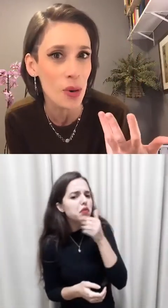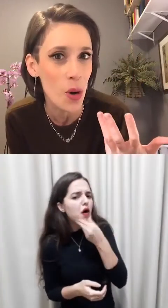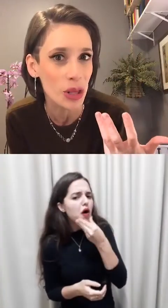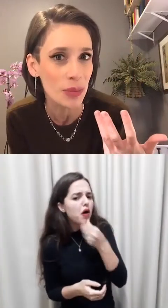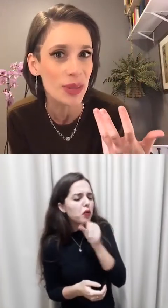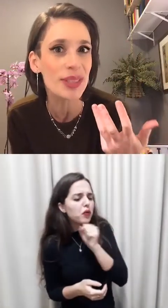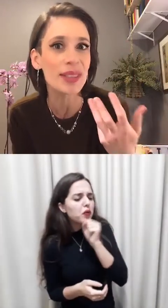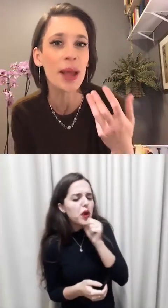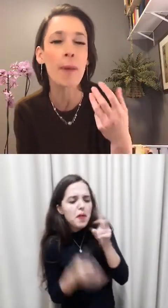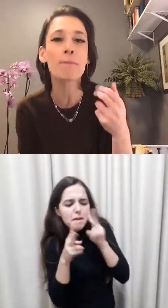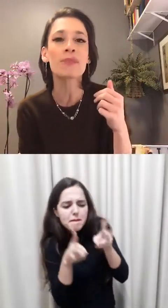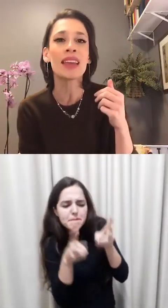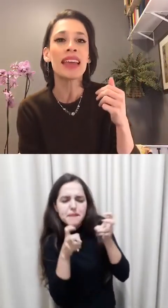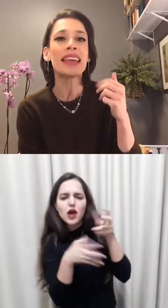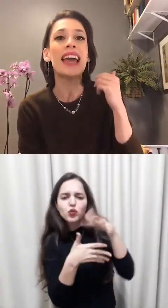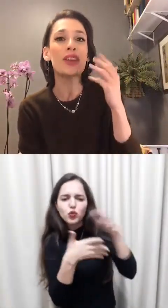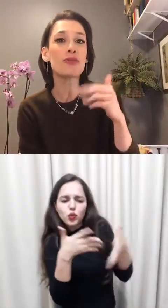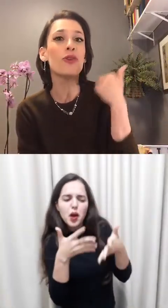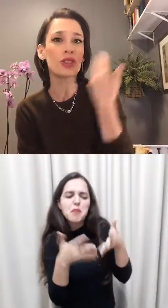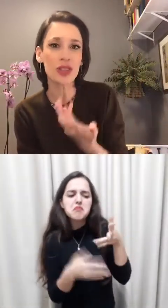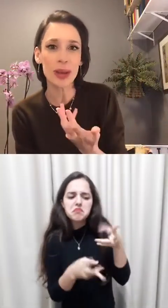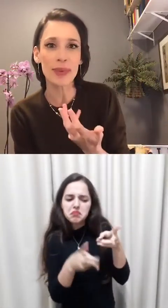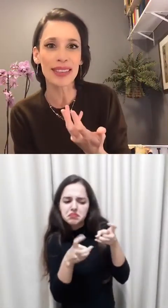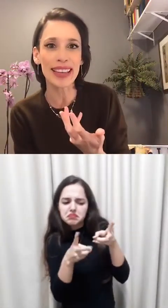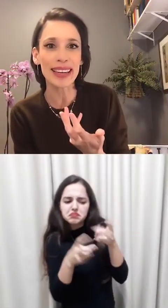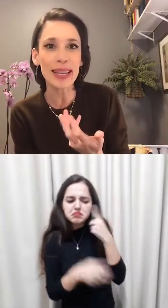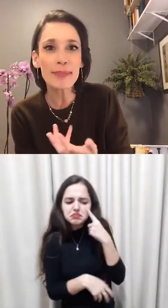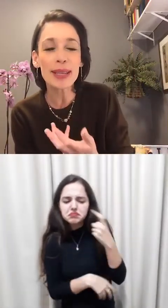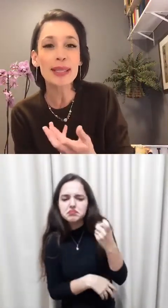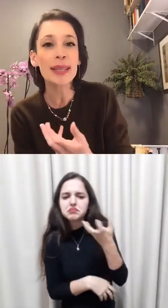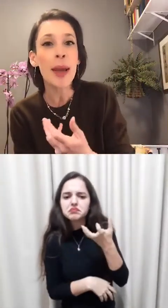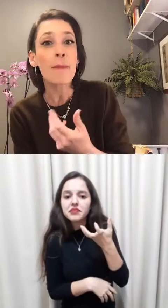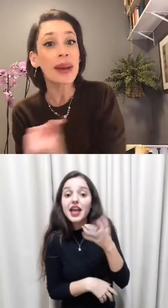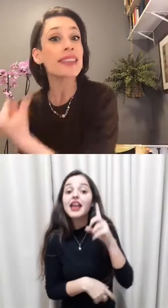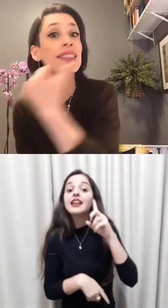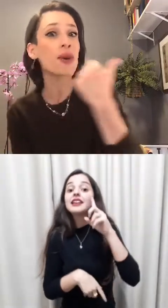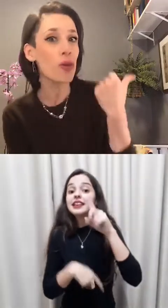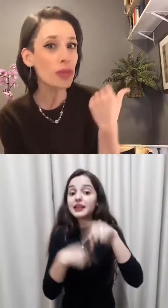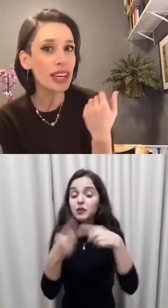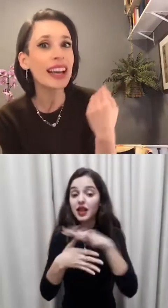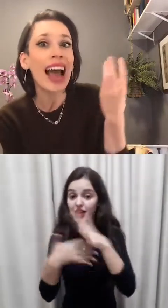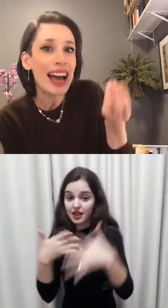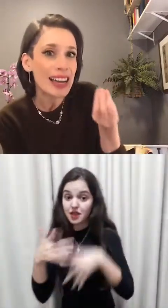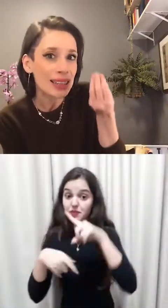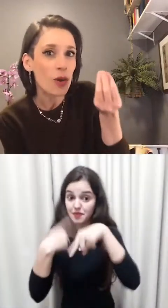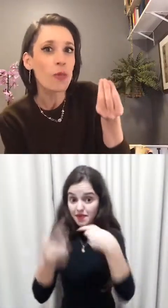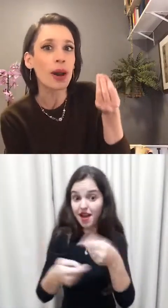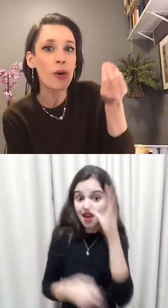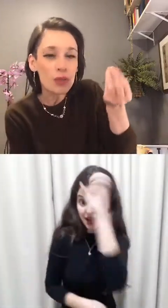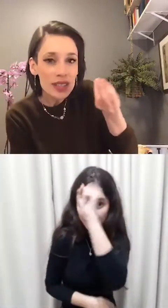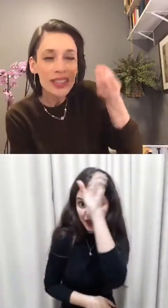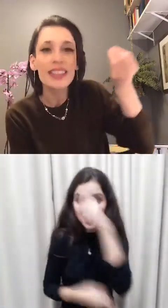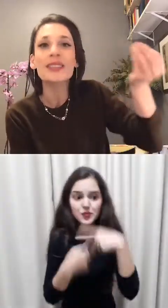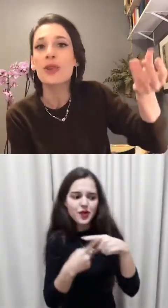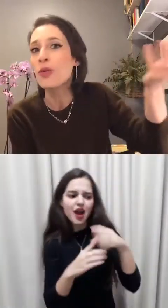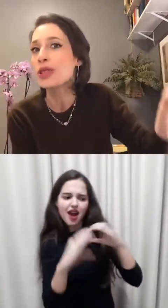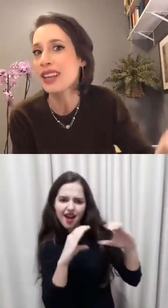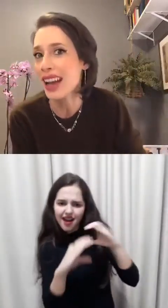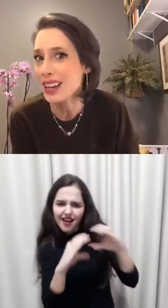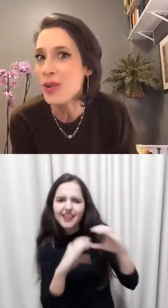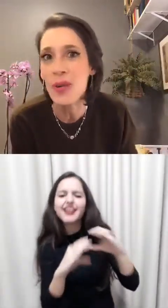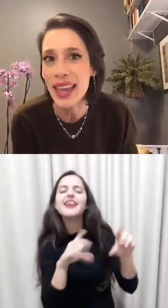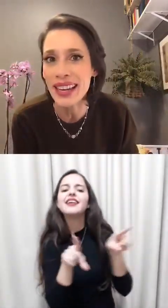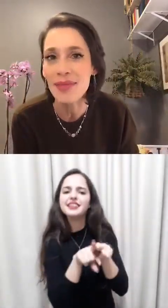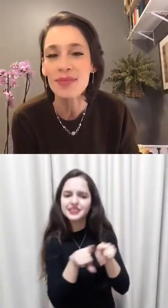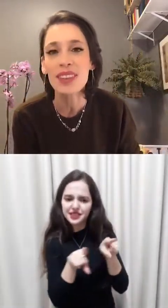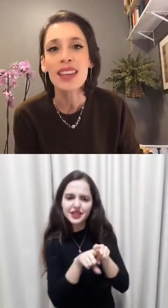no ônibus, né? E aí fostes aprender Libras para se comunicar ou para conseguir se comunicar